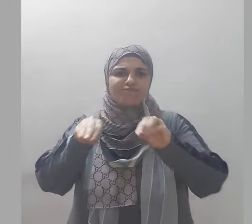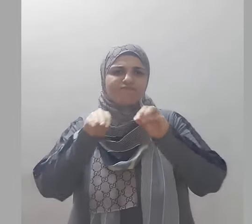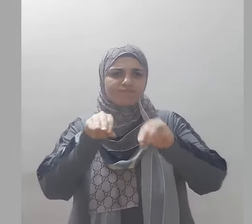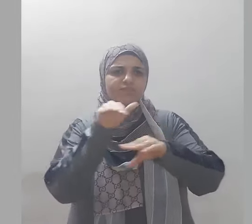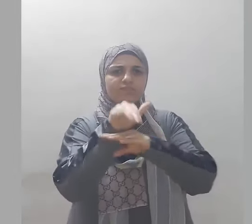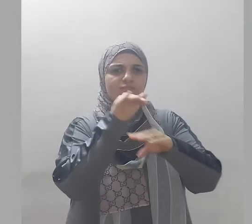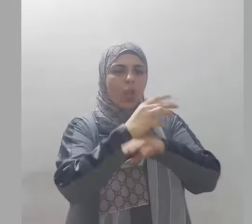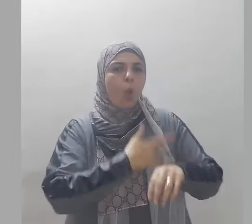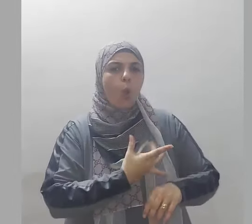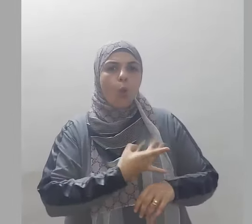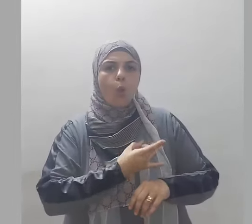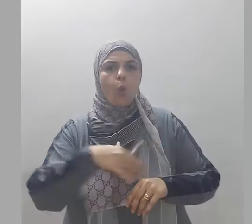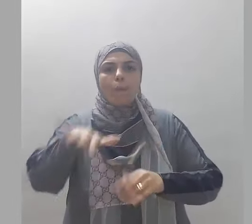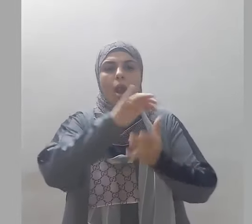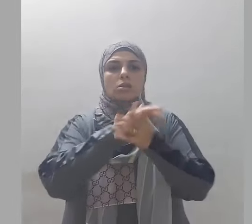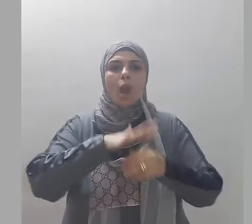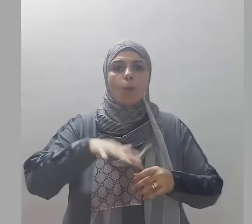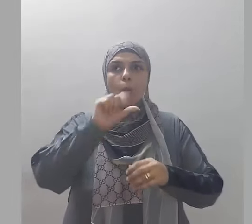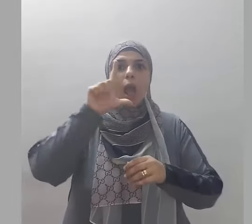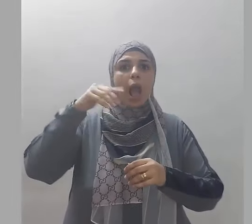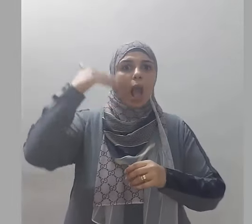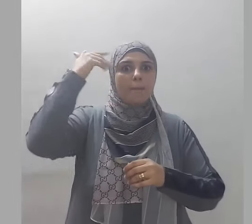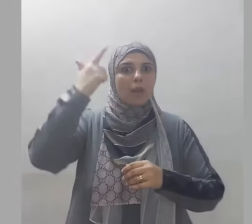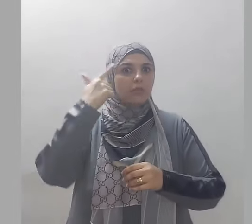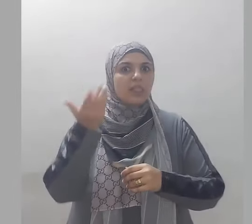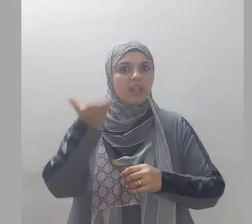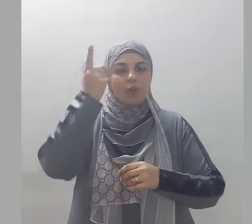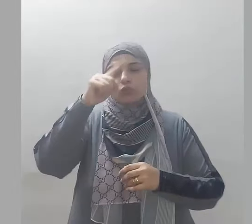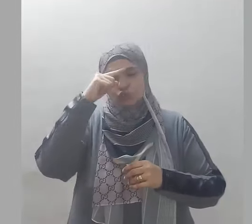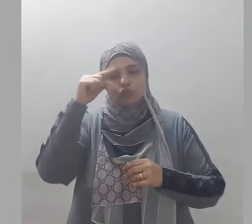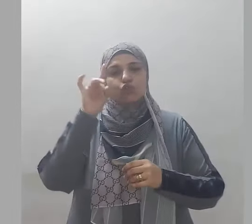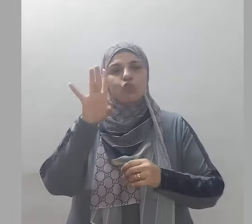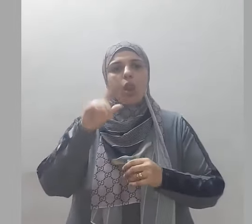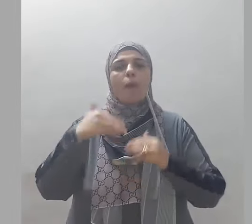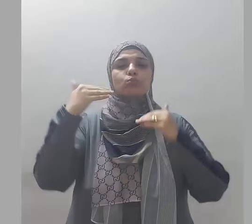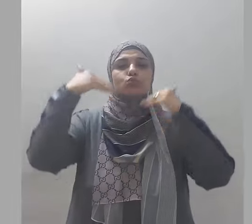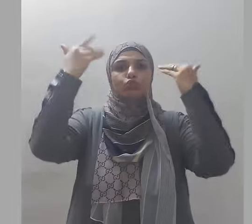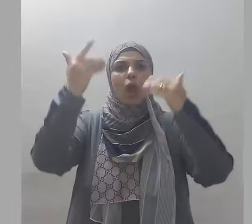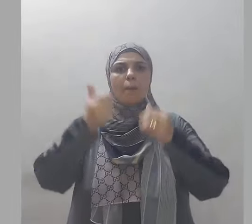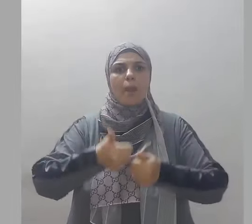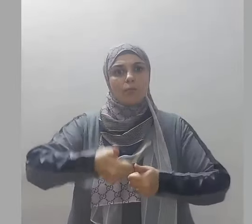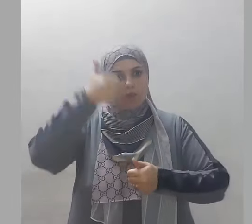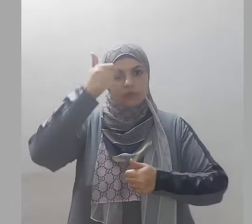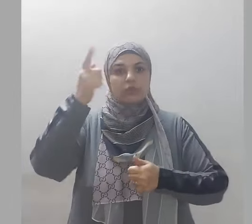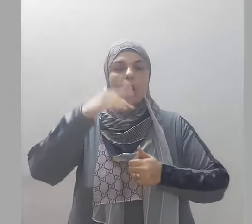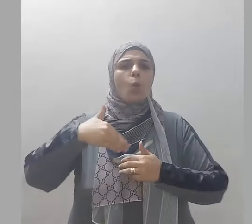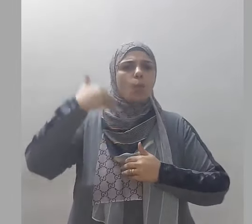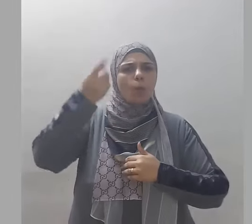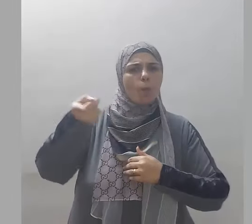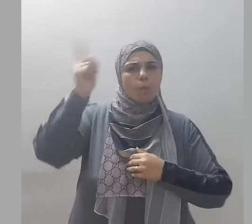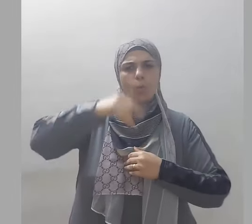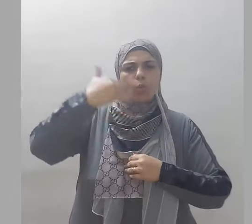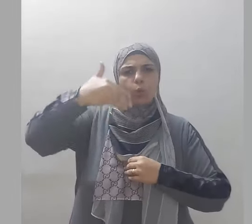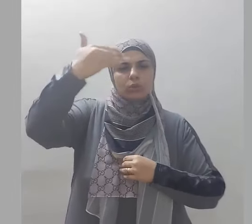قلوب أصحابه رضي الله عنهم بمستقبل مشرق وغد باهر واعد، على الرغم